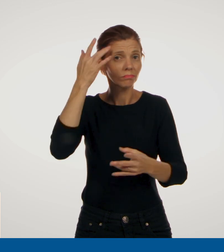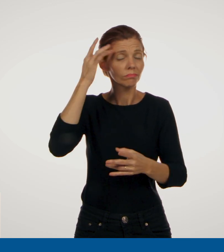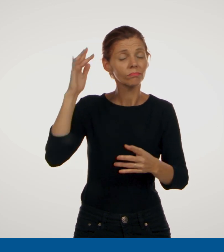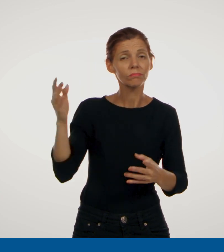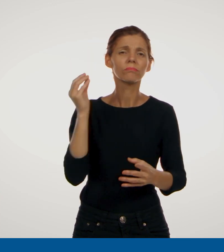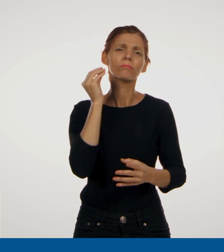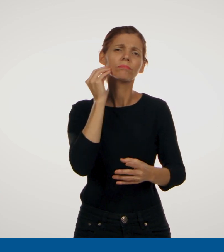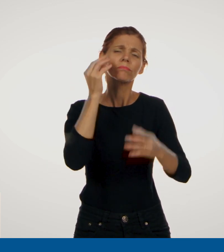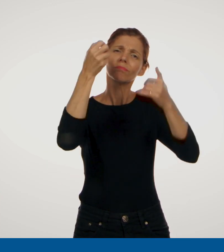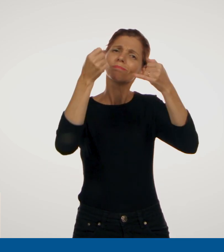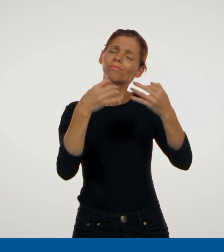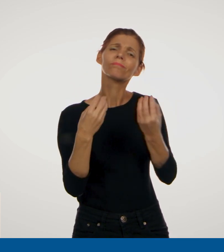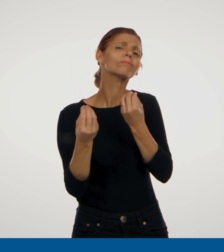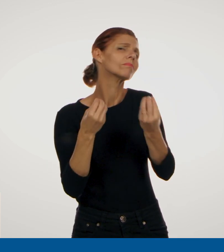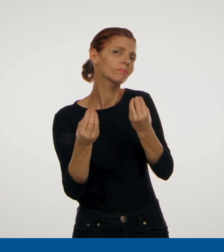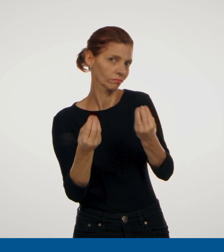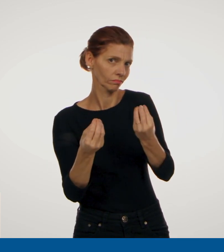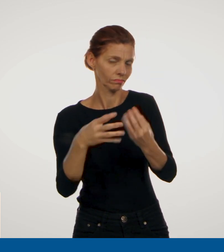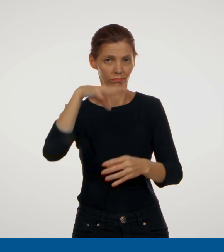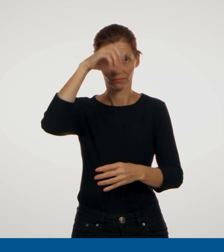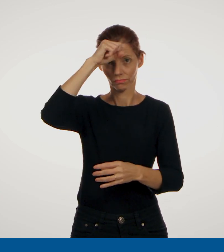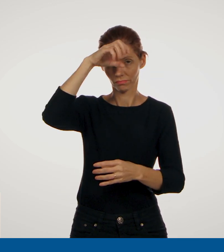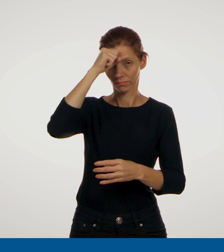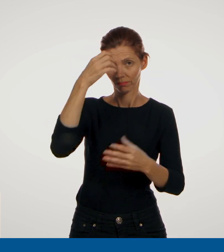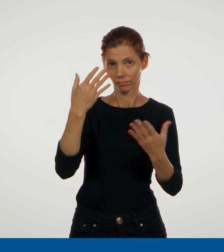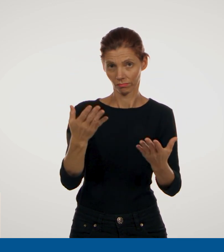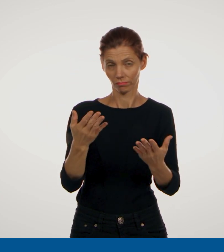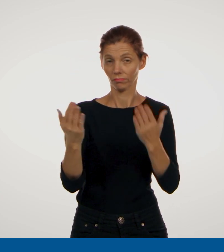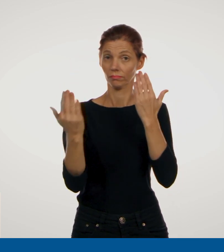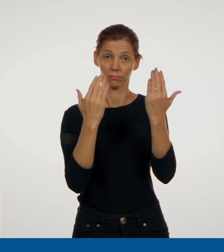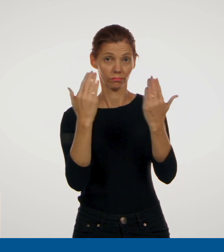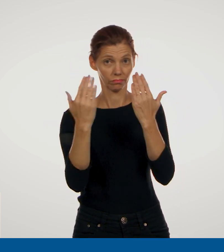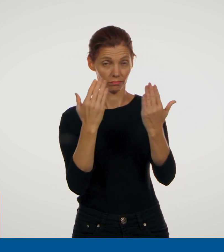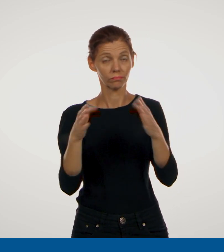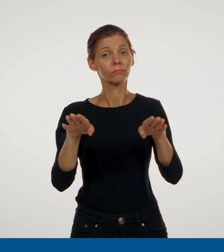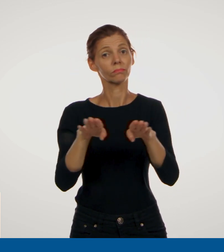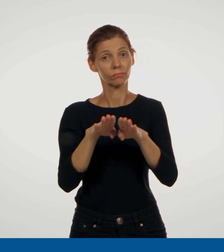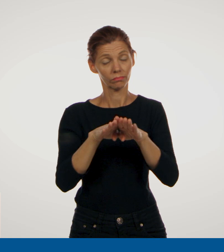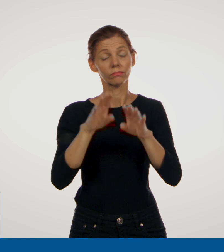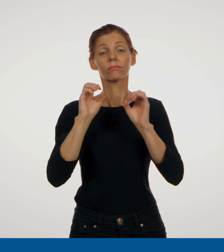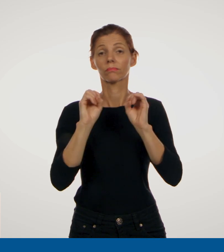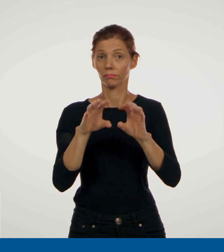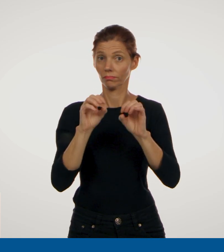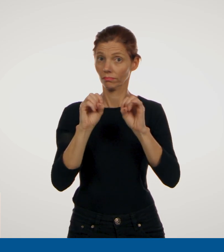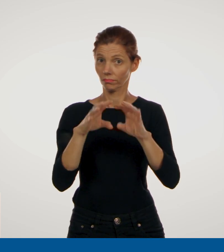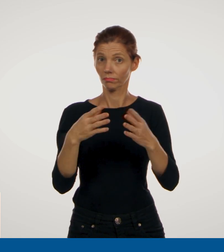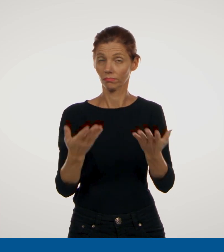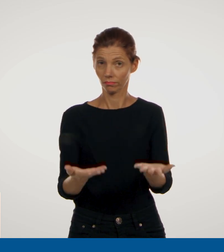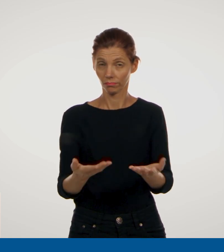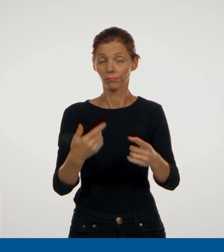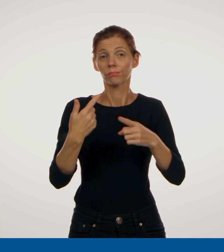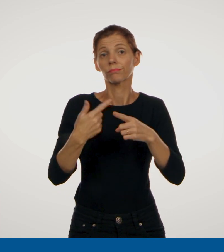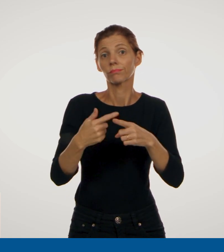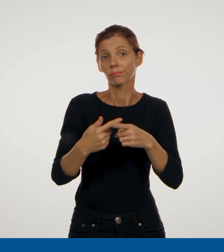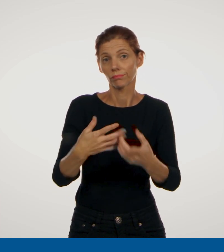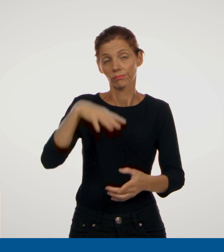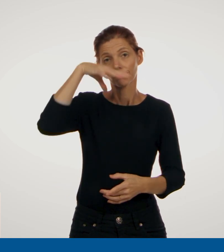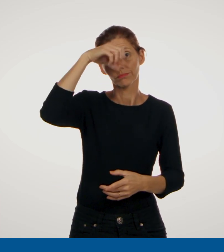observações e teorias que tentam explicar o processo de aprender, tanto na área da psicologia como da